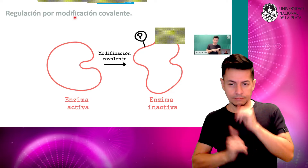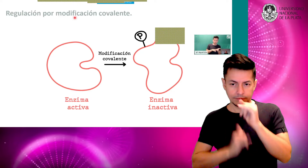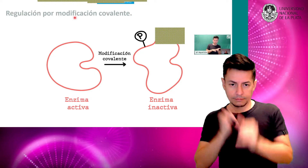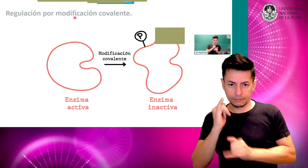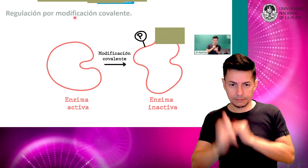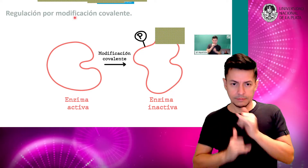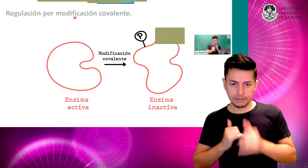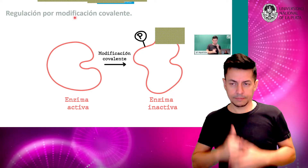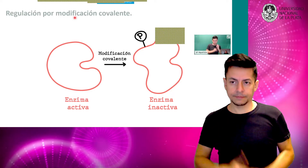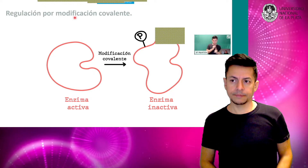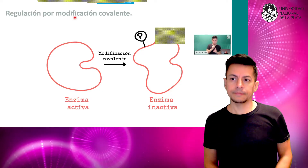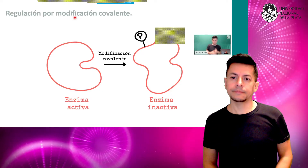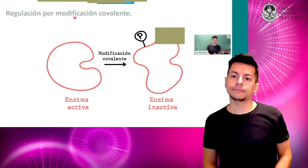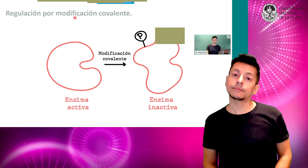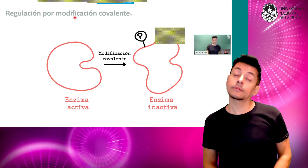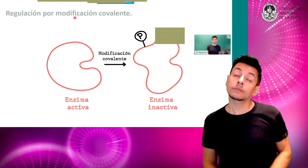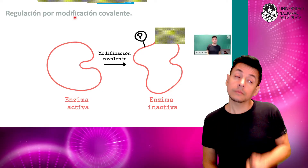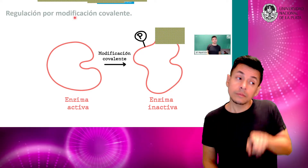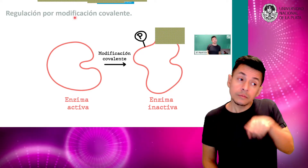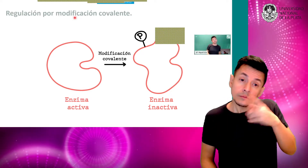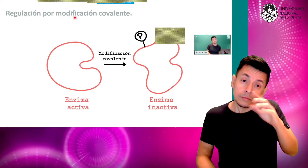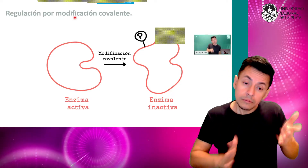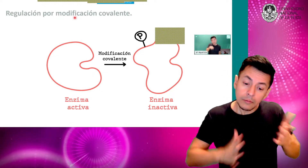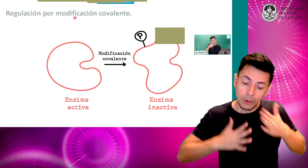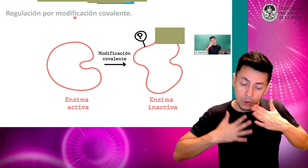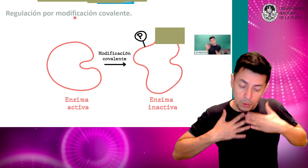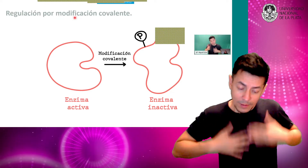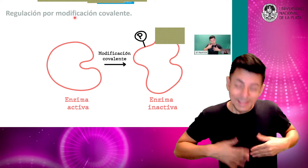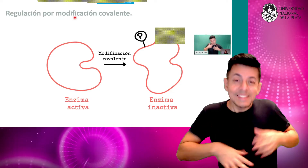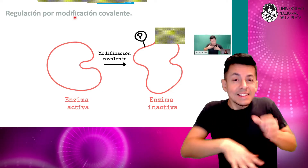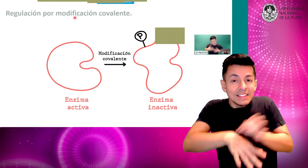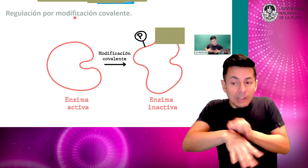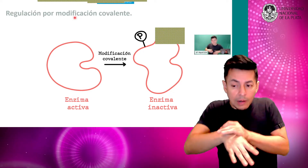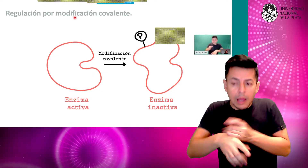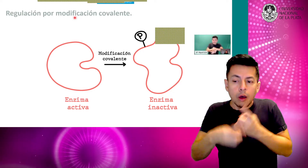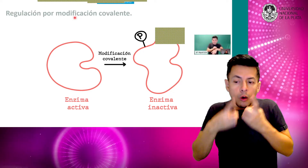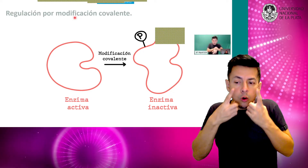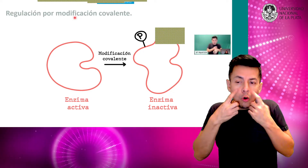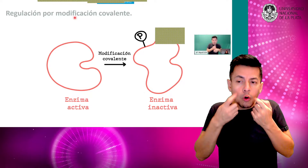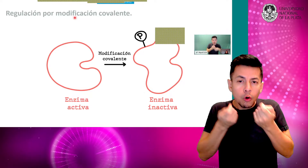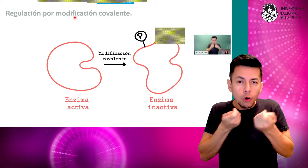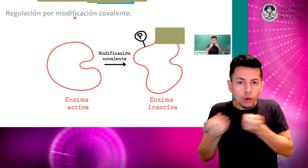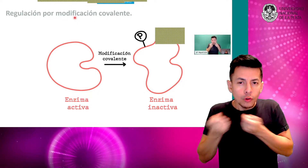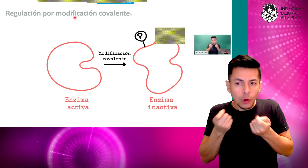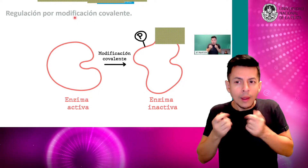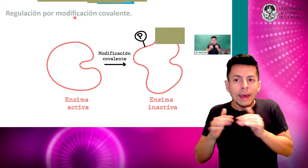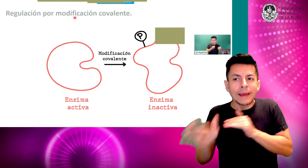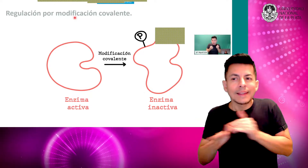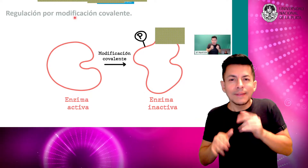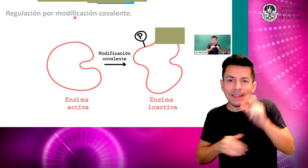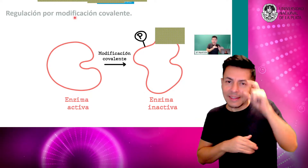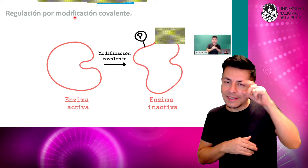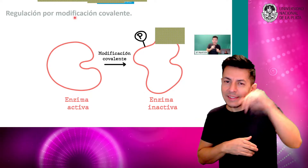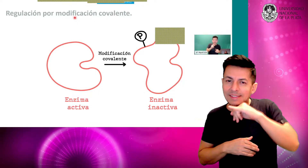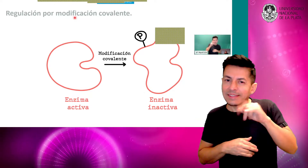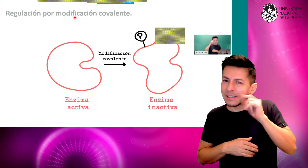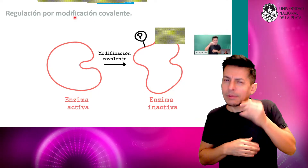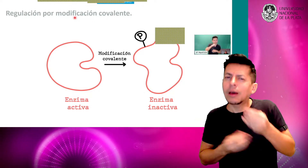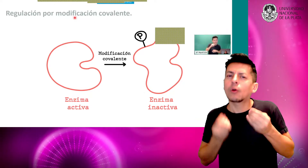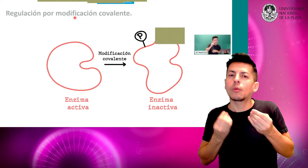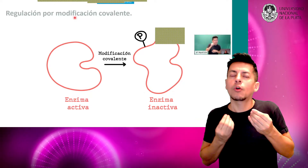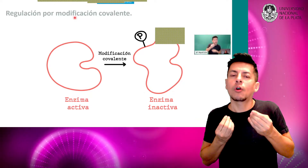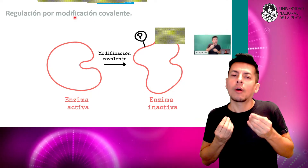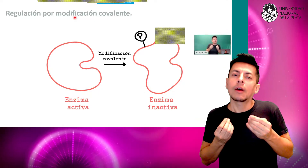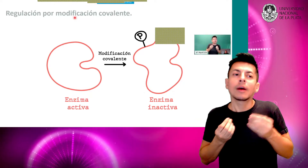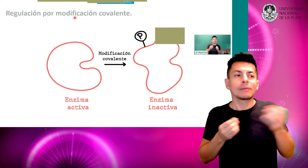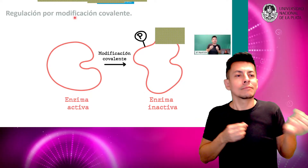Otra manera que tiene el organismo, la célula, de regular la actividad de las enzimas es